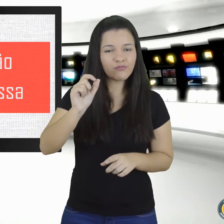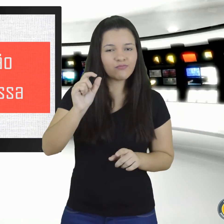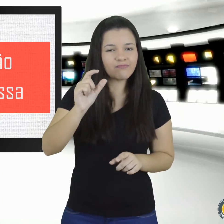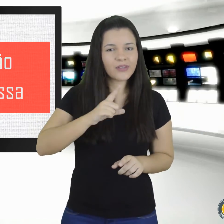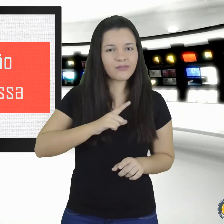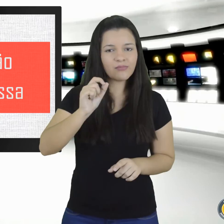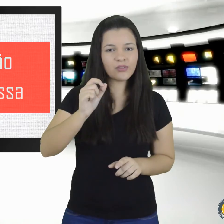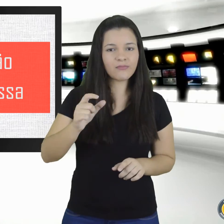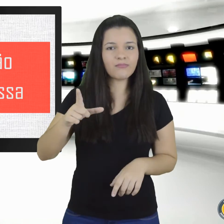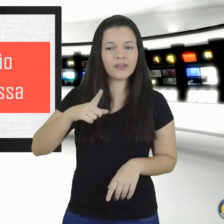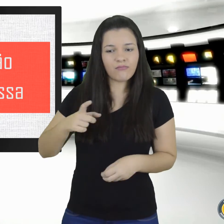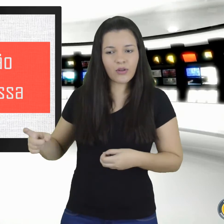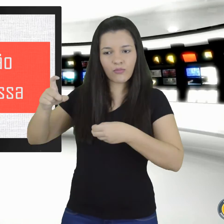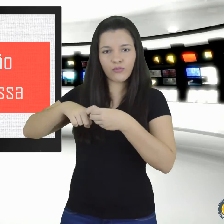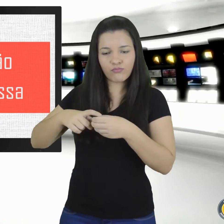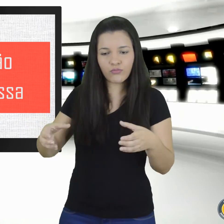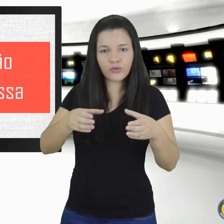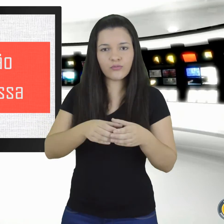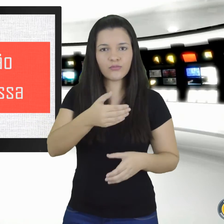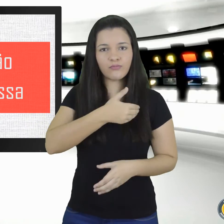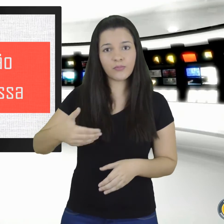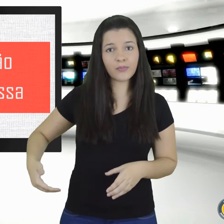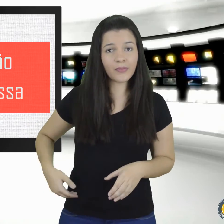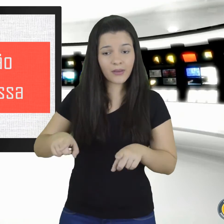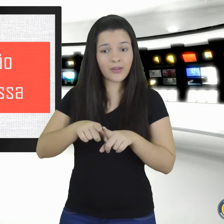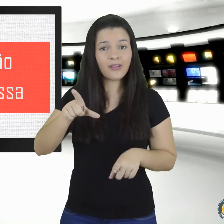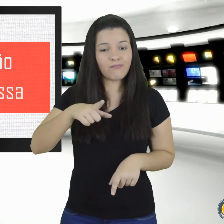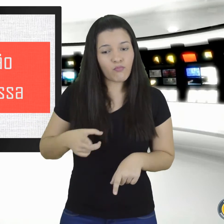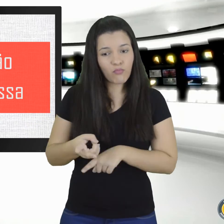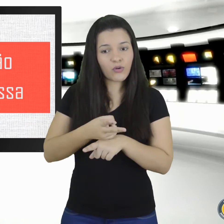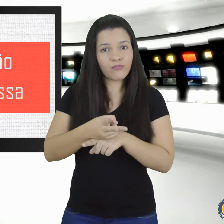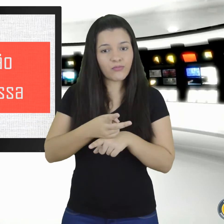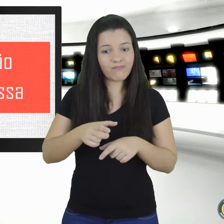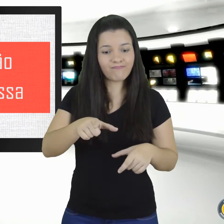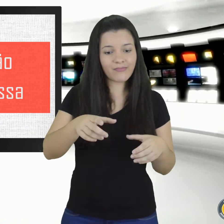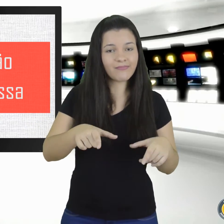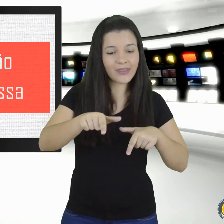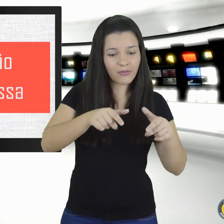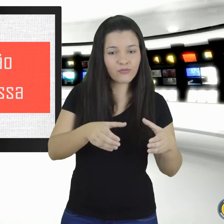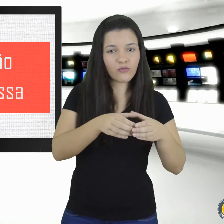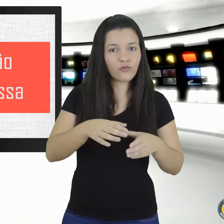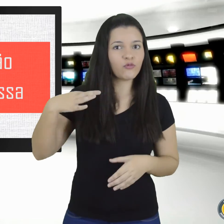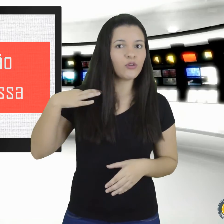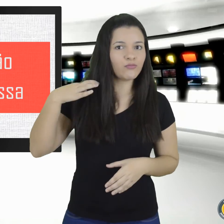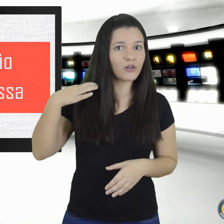e a procura pelo trabalho voluntário, mas sem demissões. A ADID é